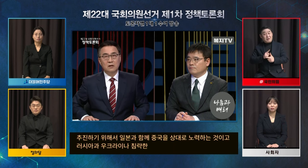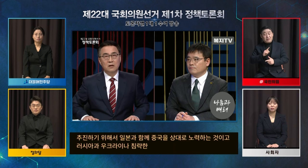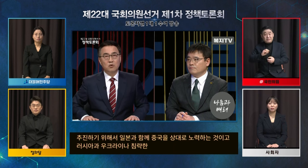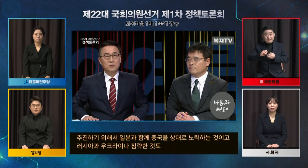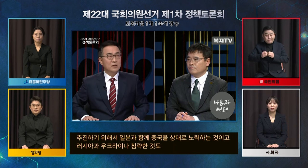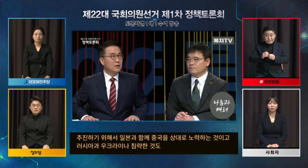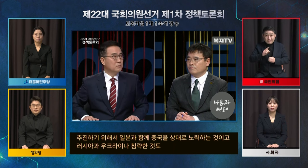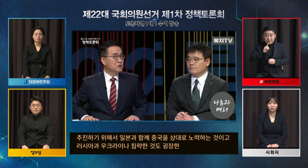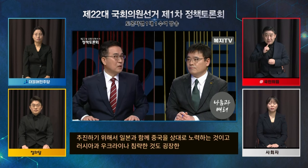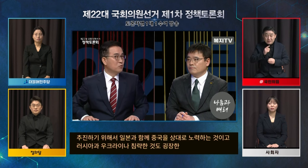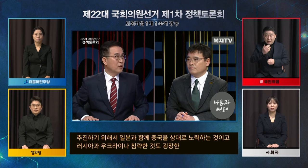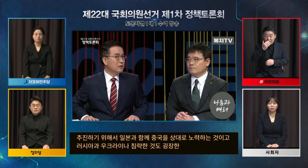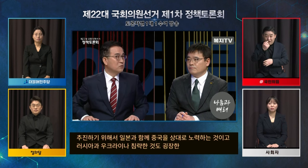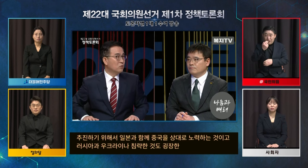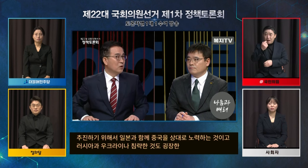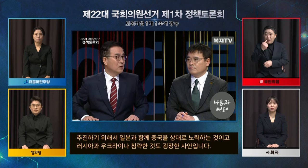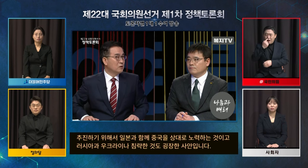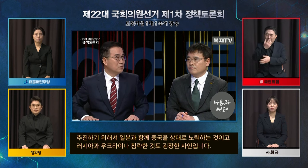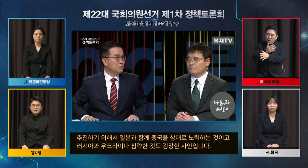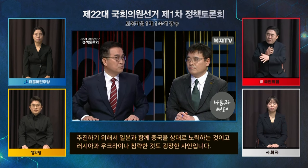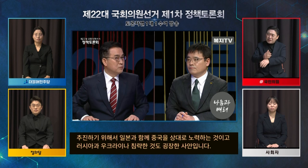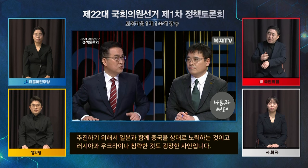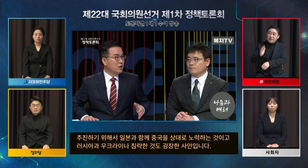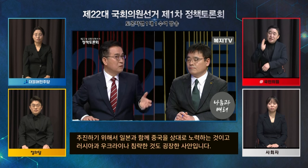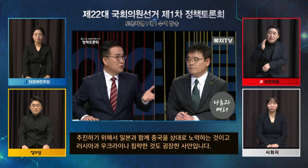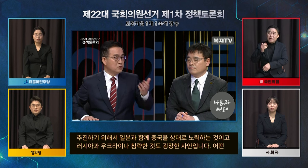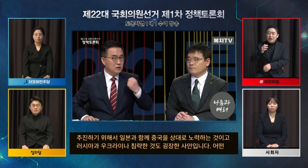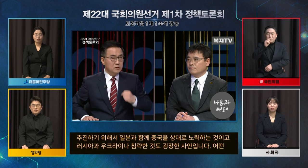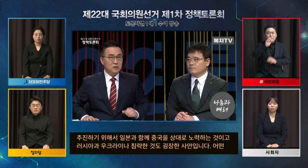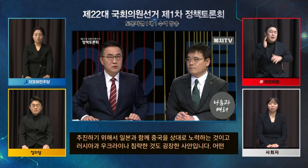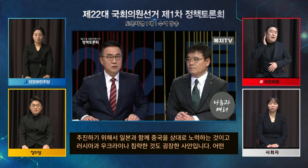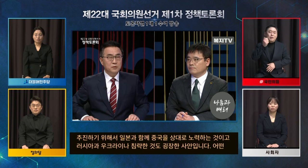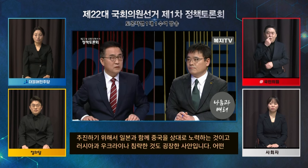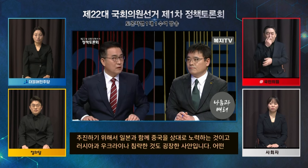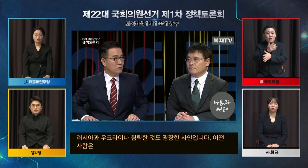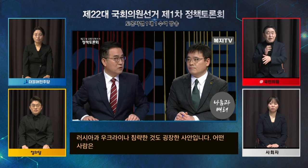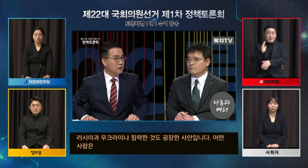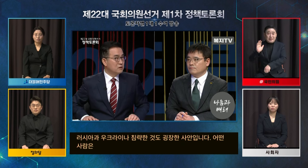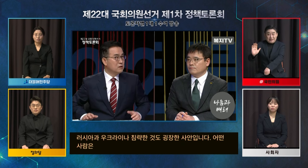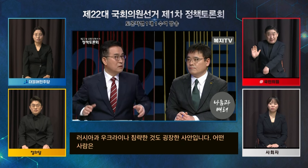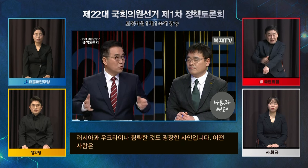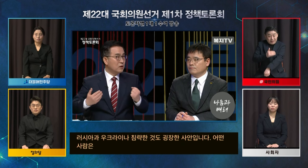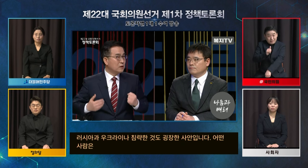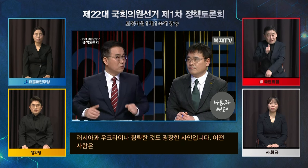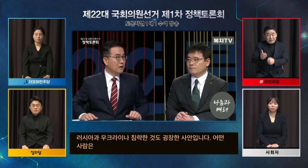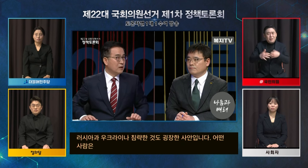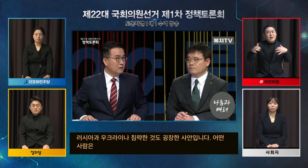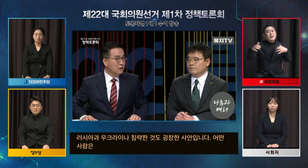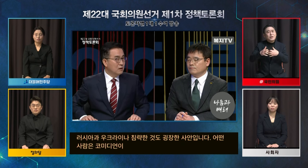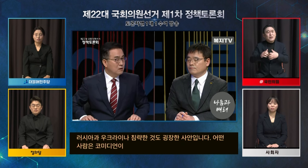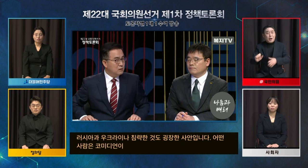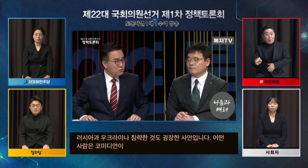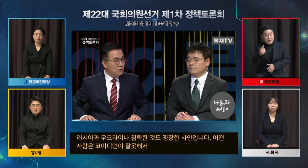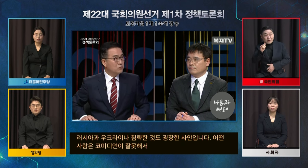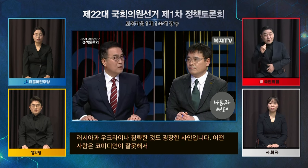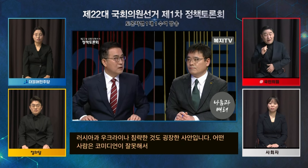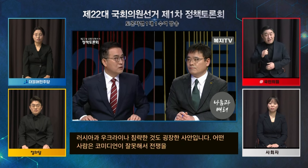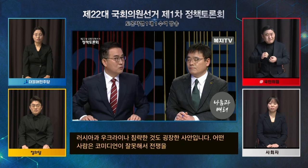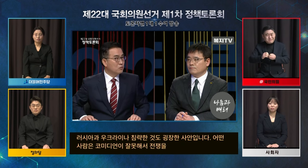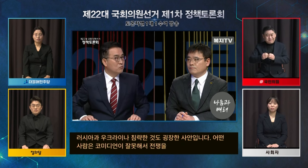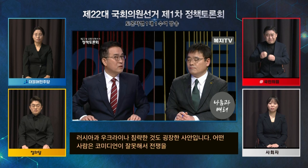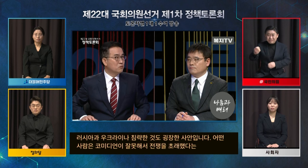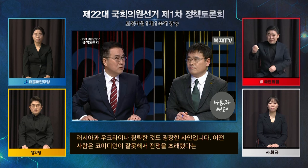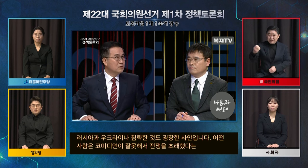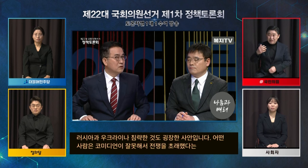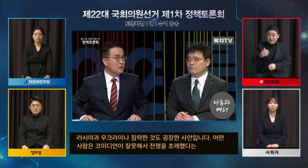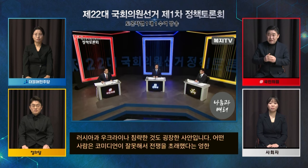코미디안이 뭘 잘못해가지고 이런 전쟁을 벌었다고 이렇게 전쟁을 초래했다고 이야기하는 엉뚱한 소리를 할